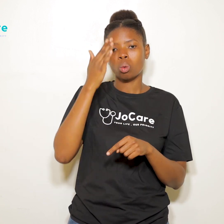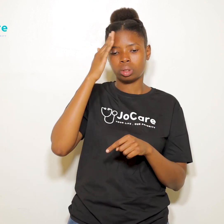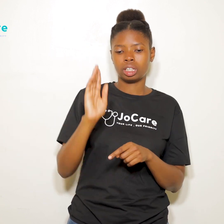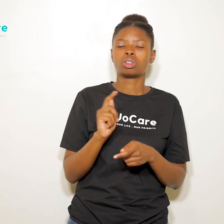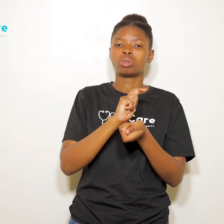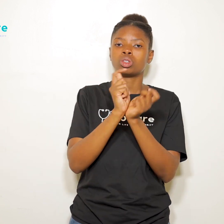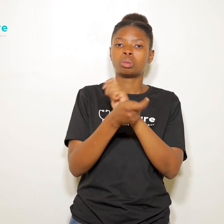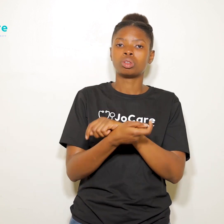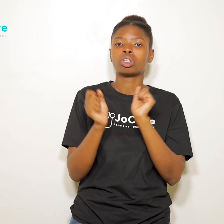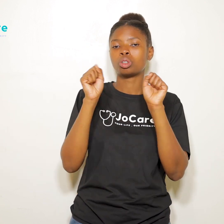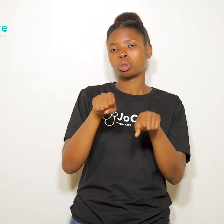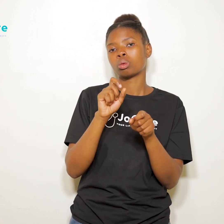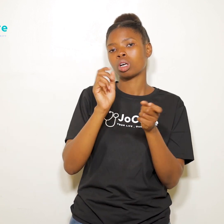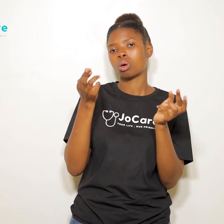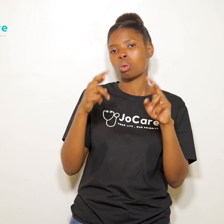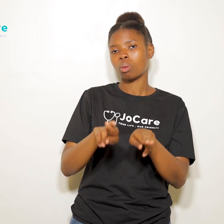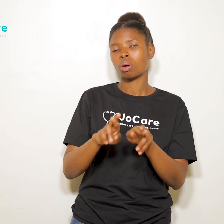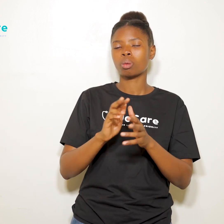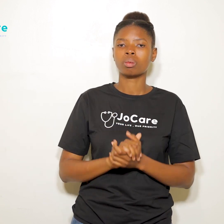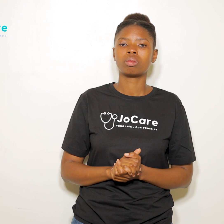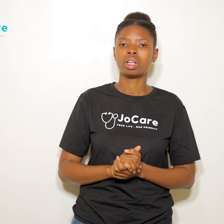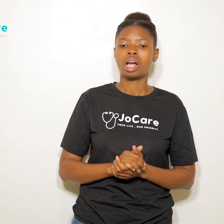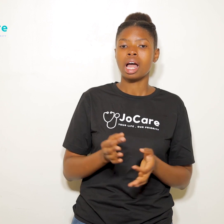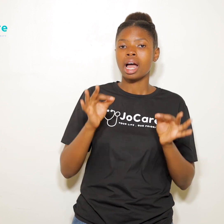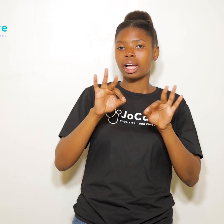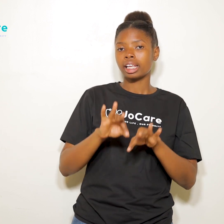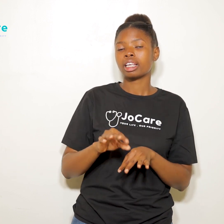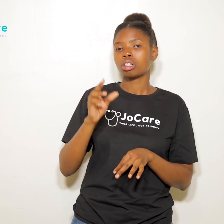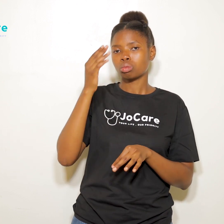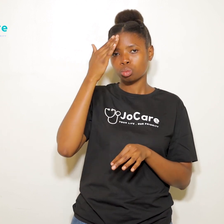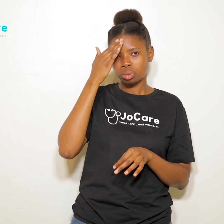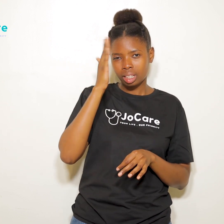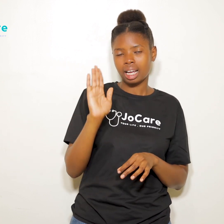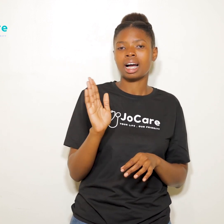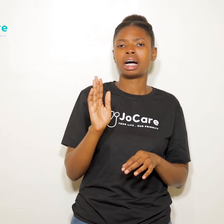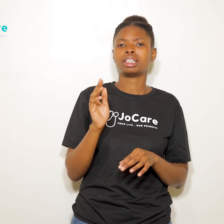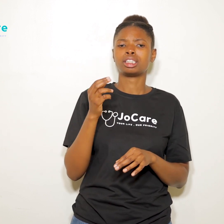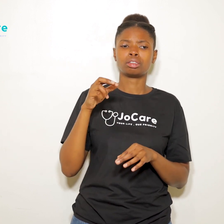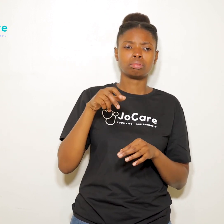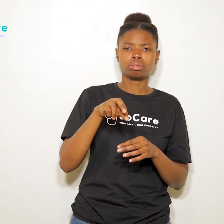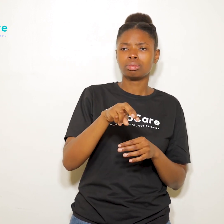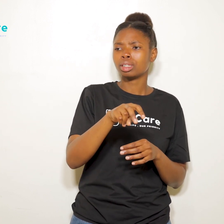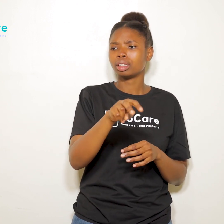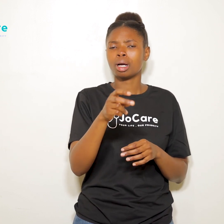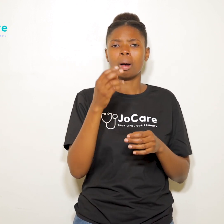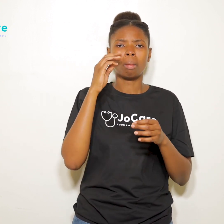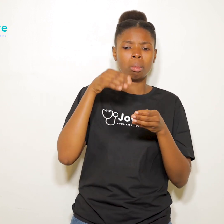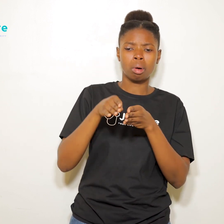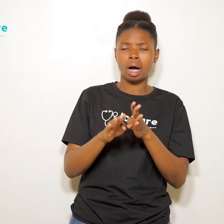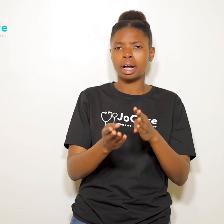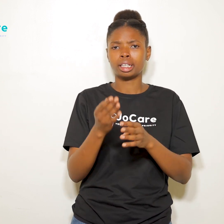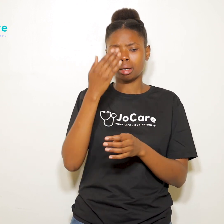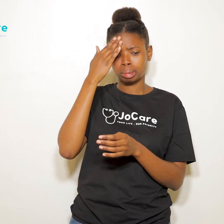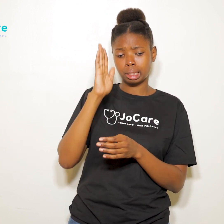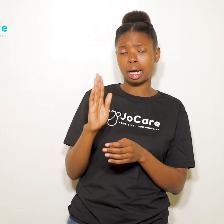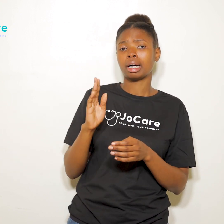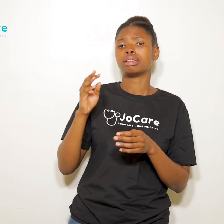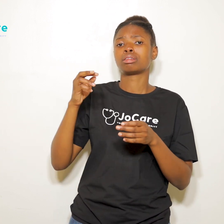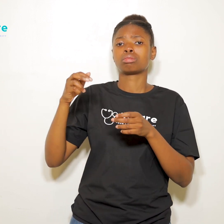zishobora kubaho. Burya ikintu utazi ugenda mu muhanda uvuga ati muhanda nta modoka zibamo, imodoka ishobora no